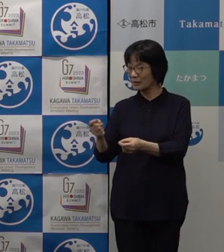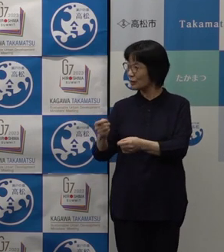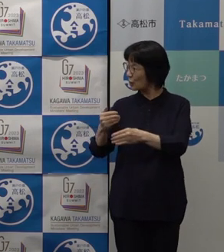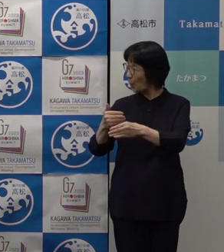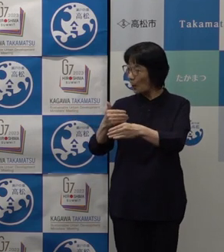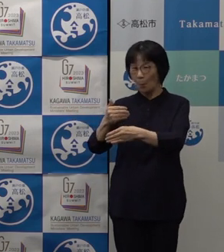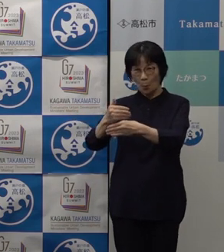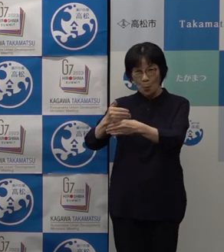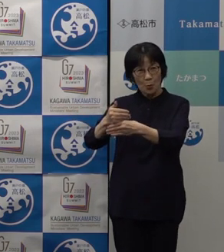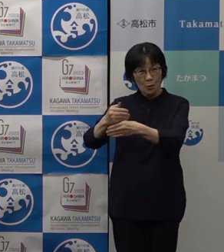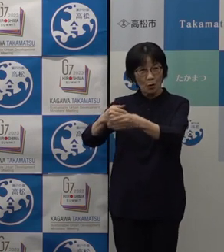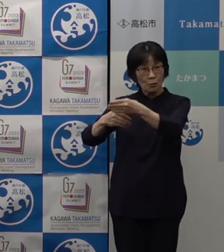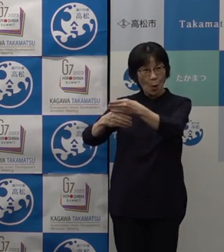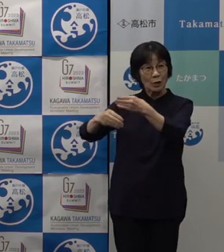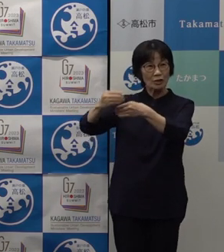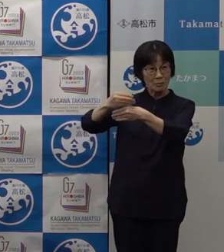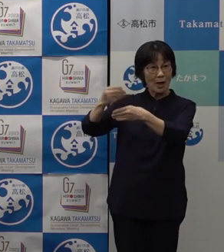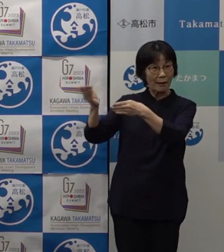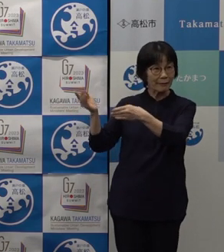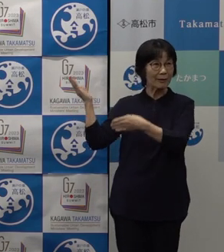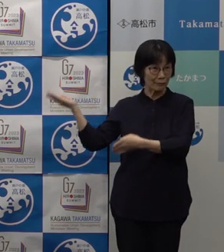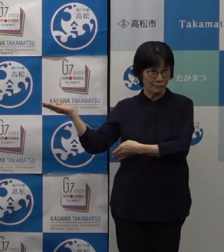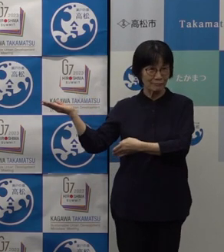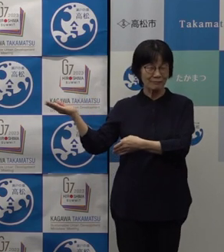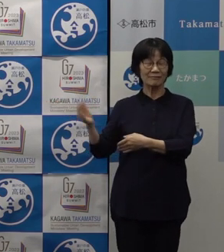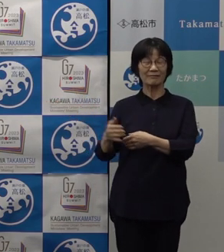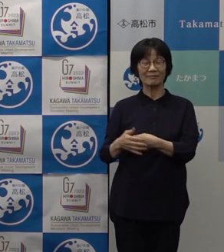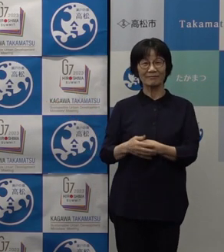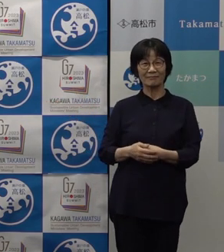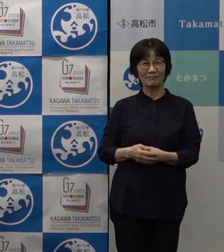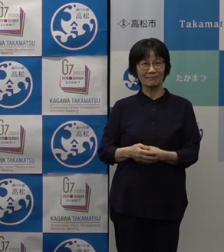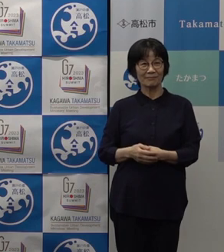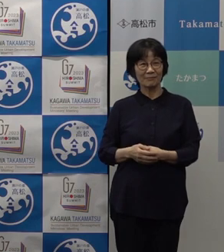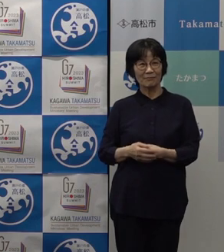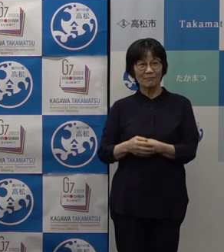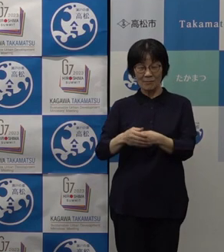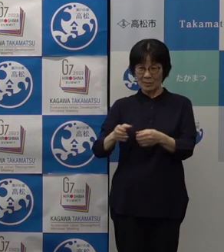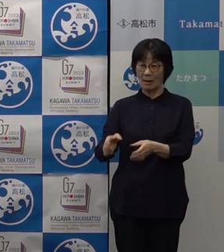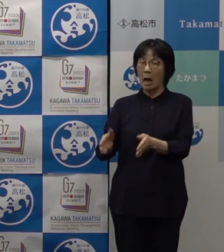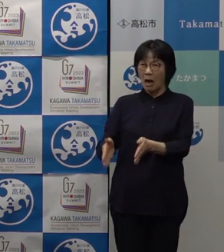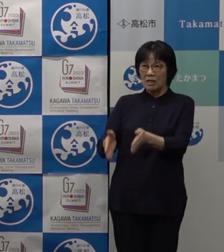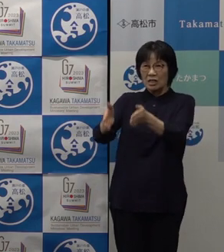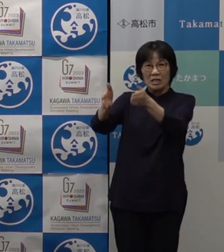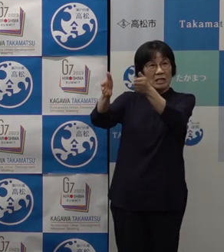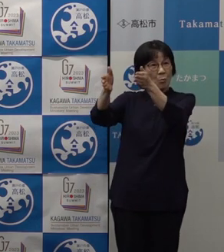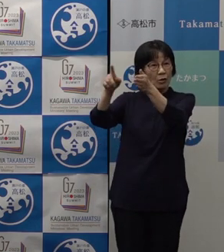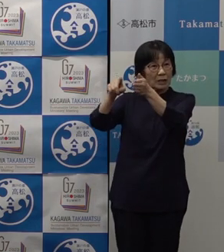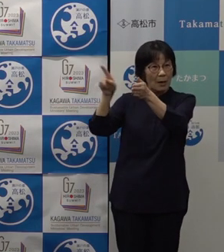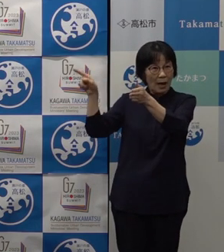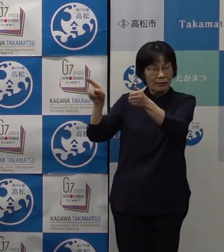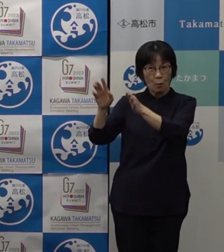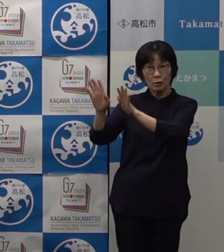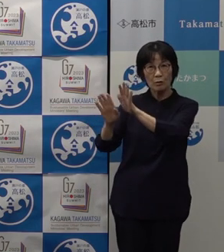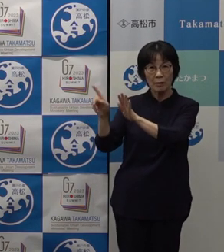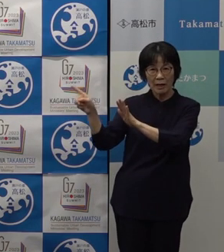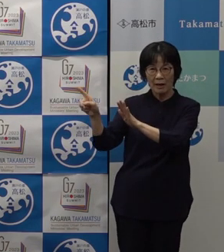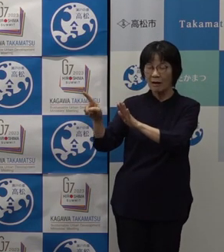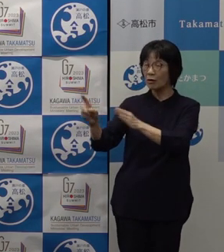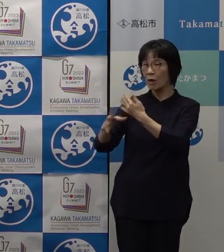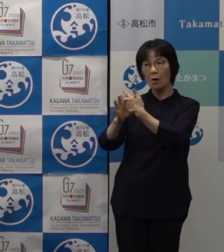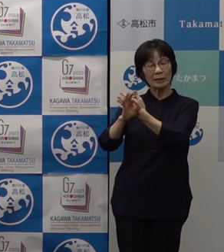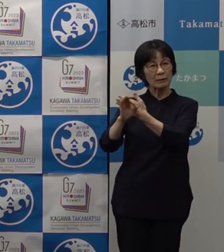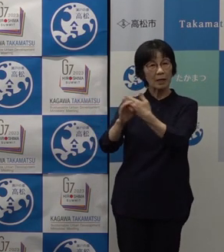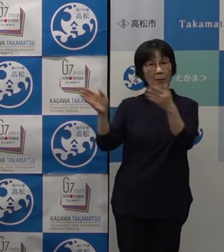み上げてきておりますので、またシンボルタワーで、これは昼間の情景ですけど、例えばこれを